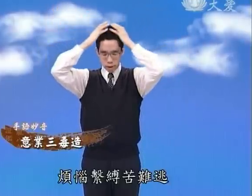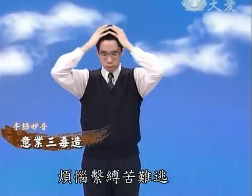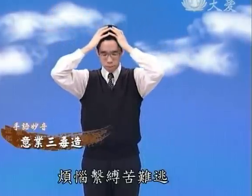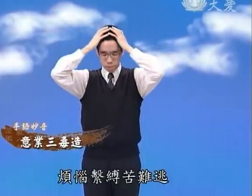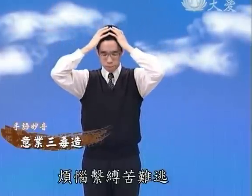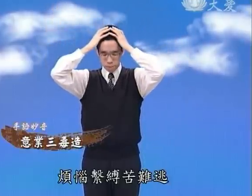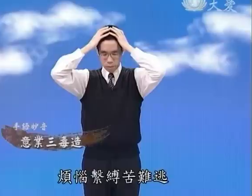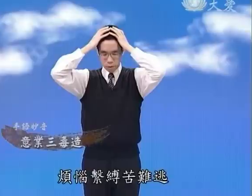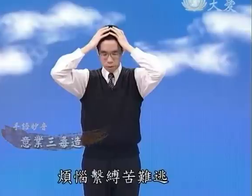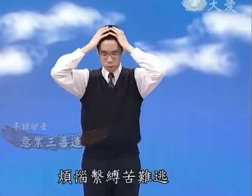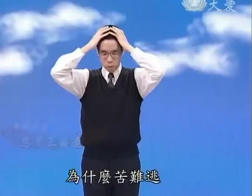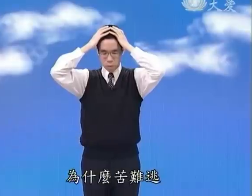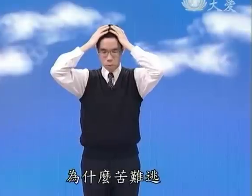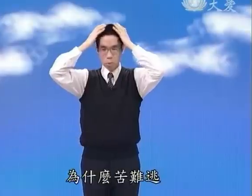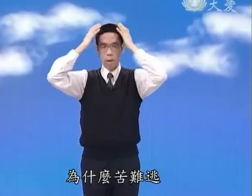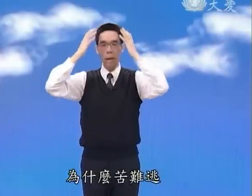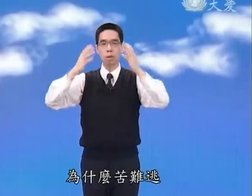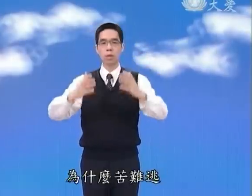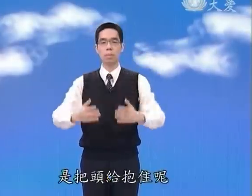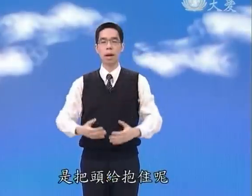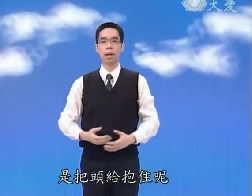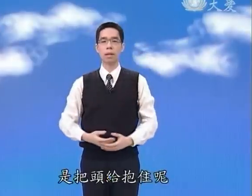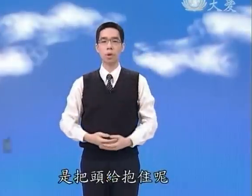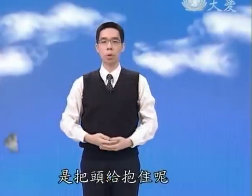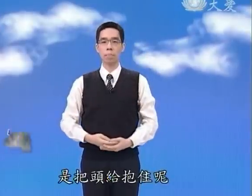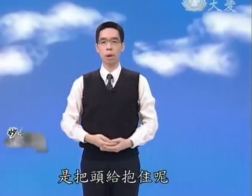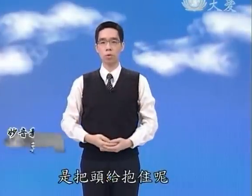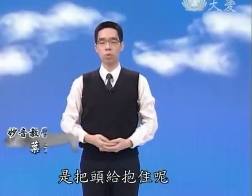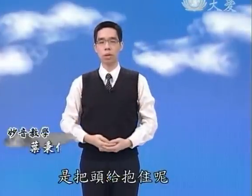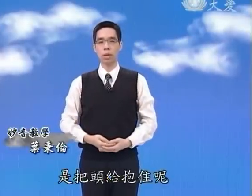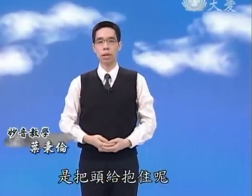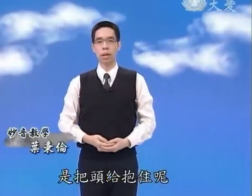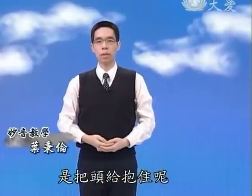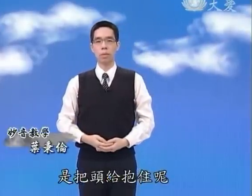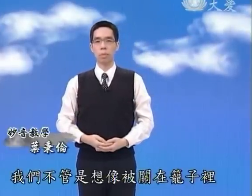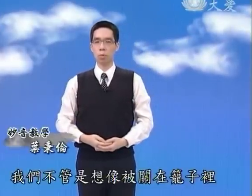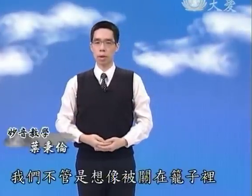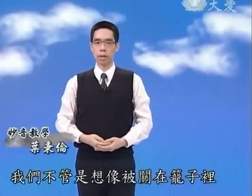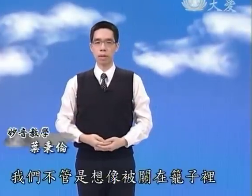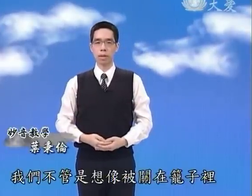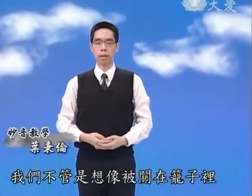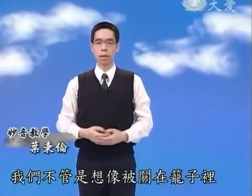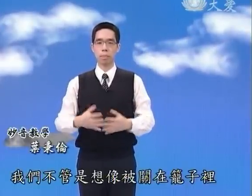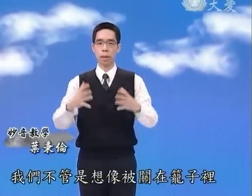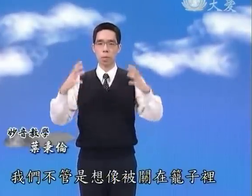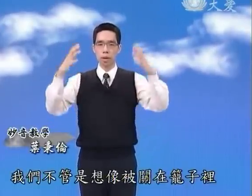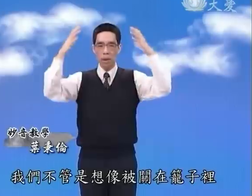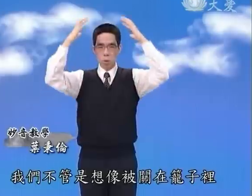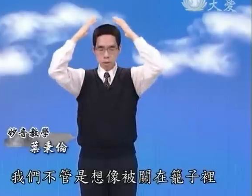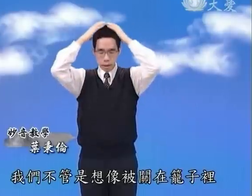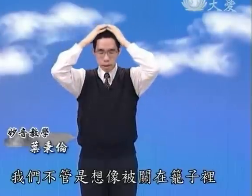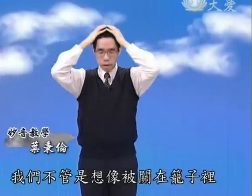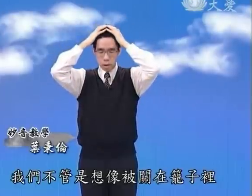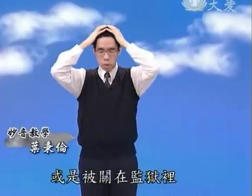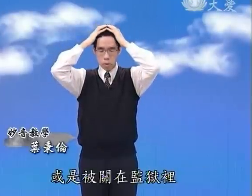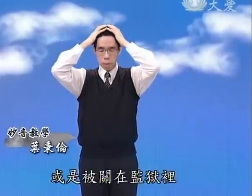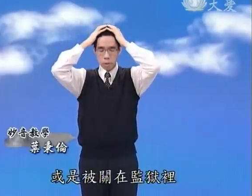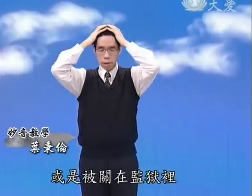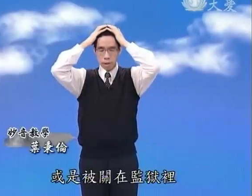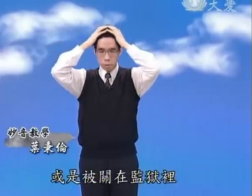逃。为什么苦难逃是把头给抱住呢？我们不管是想象被关在笼子里，或是被关在监狱